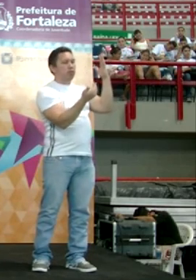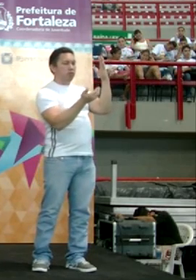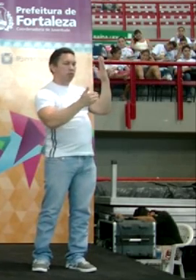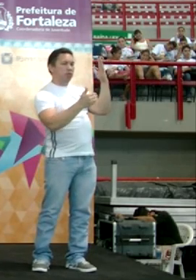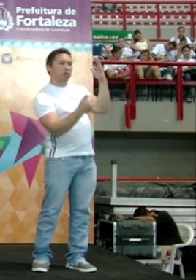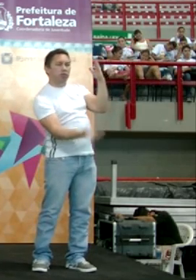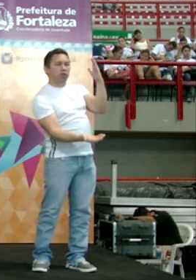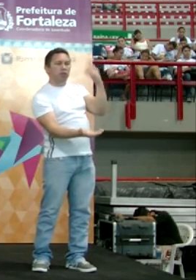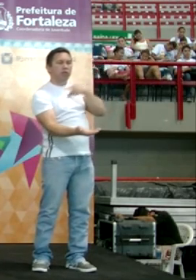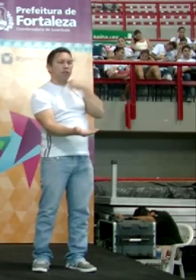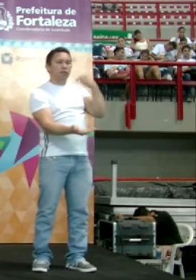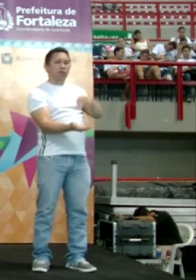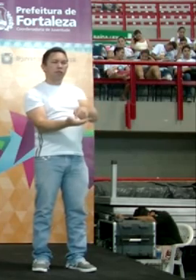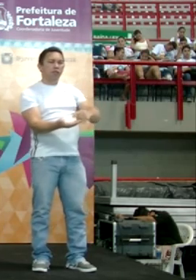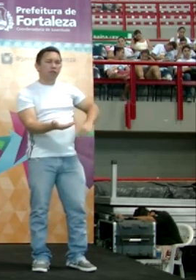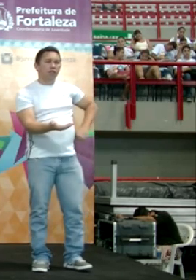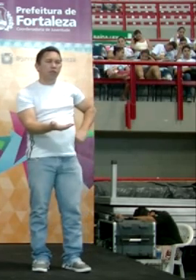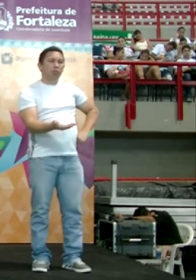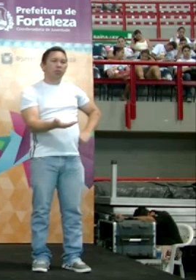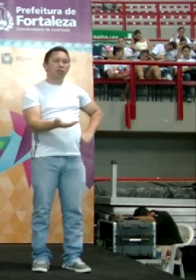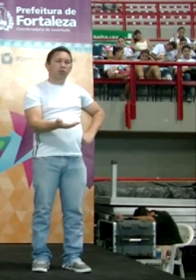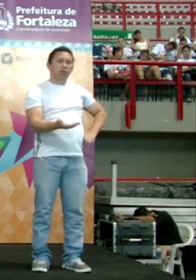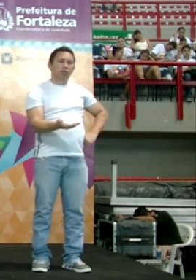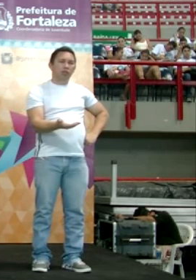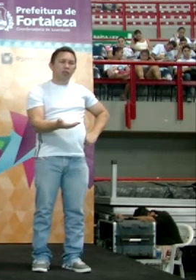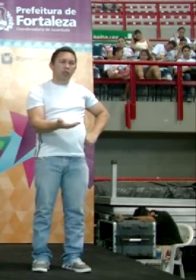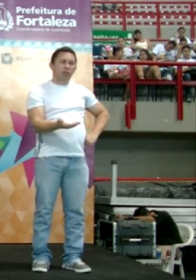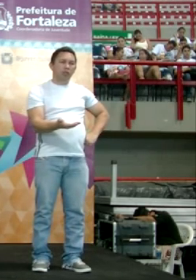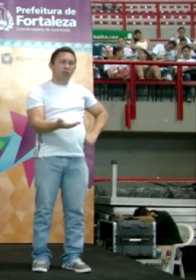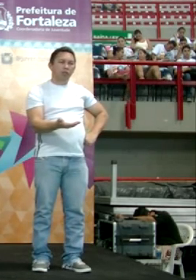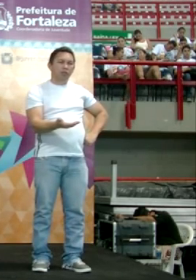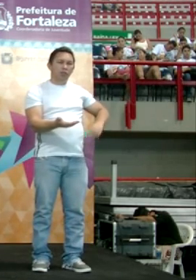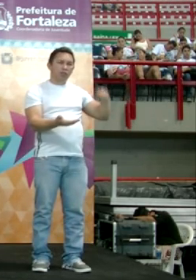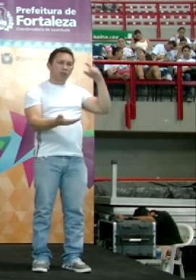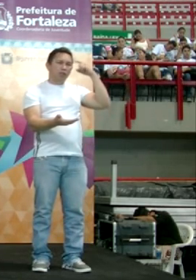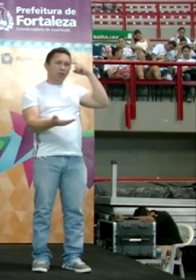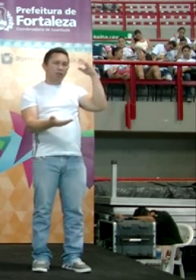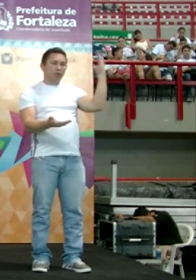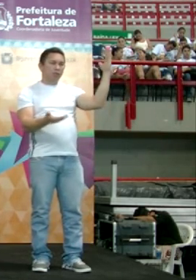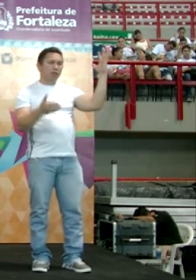professor? Vai. Mas sabe o que é que o cara pensa? É que na hora que o pássaro